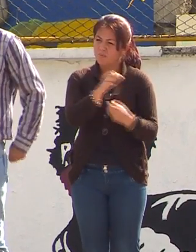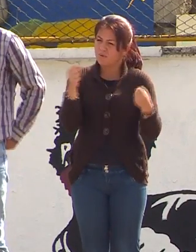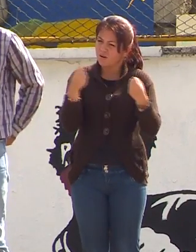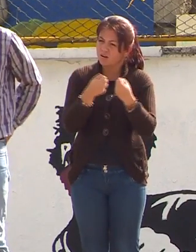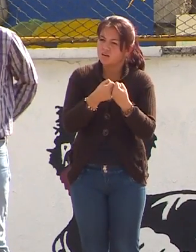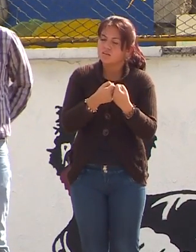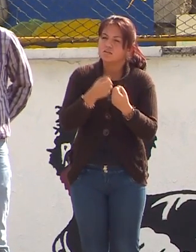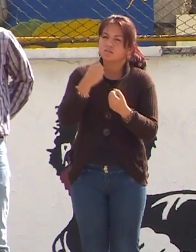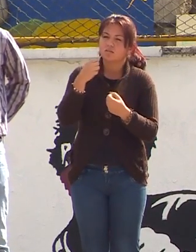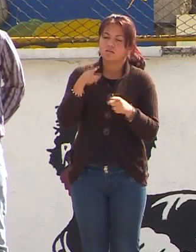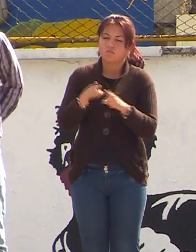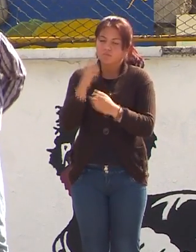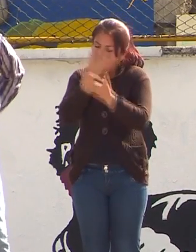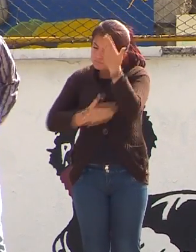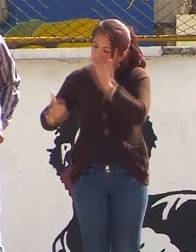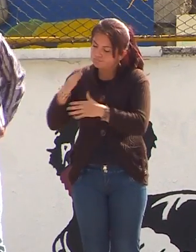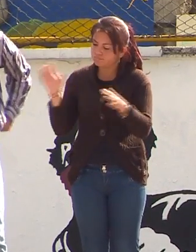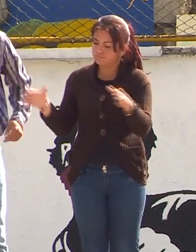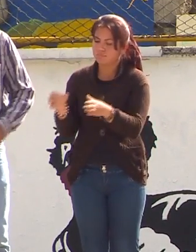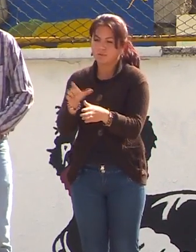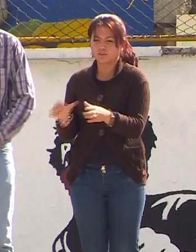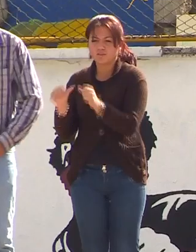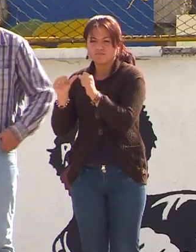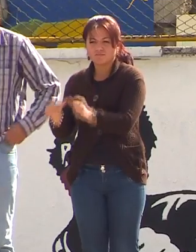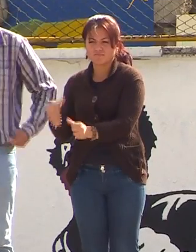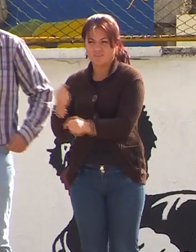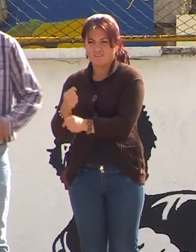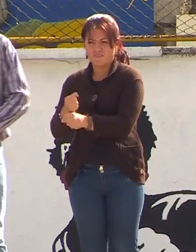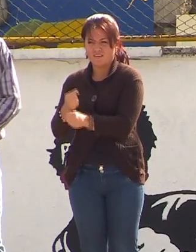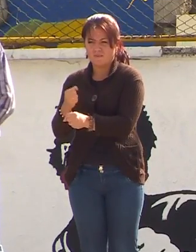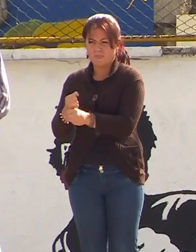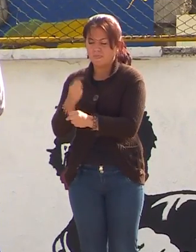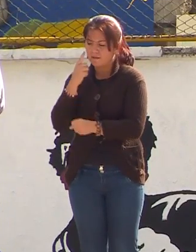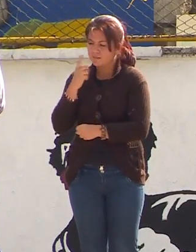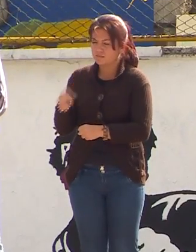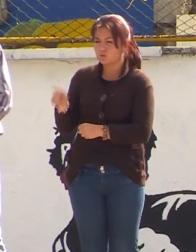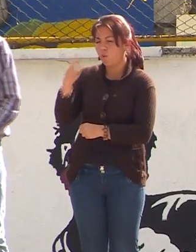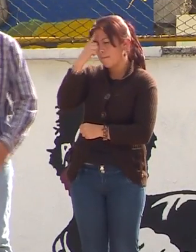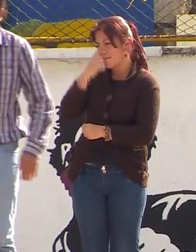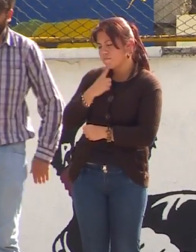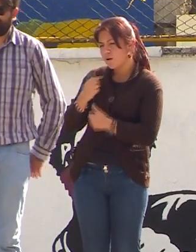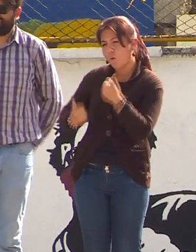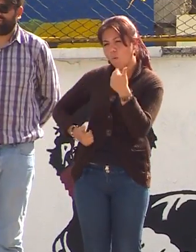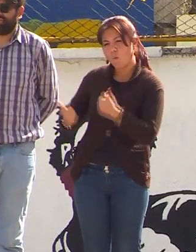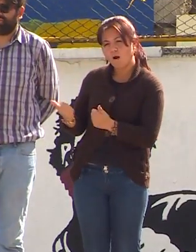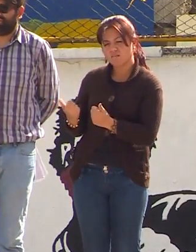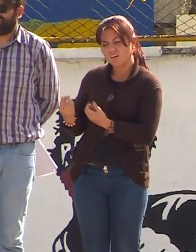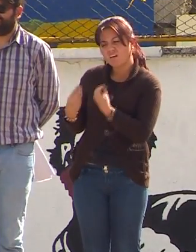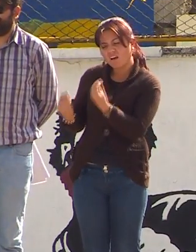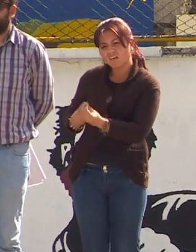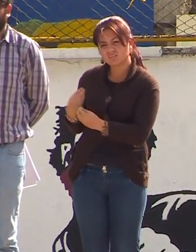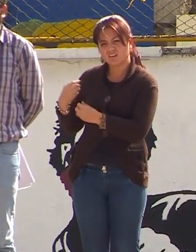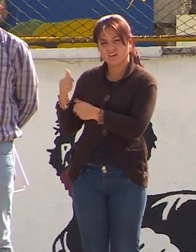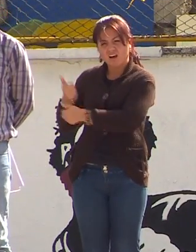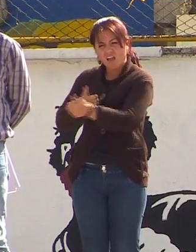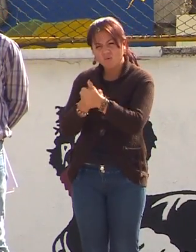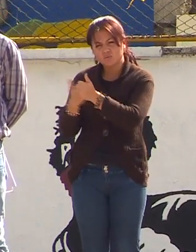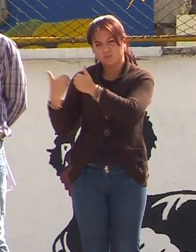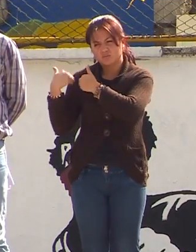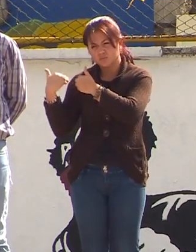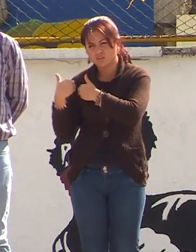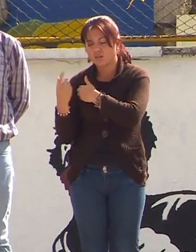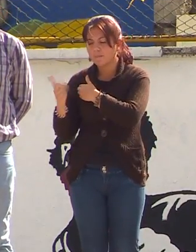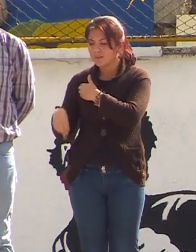de funcionarios, el perfil y manual de sus cargos, el estudio de las